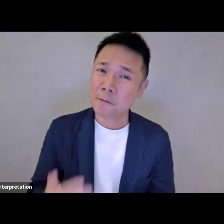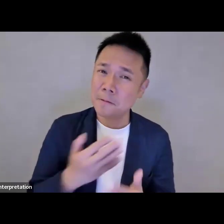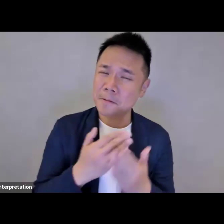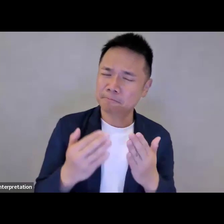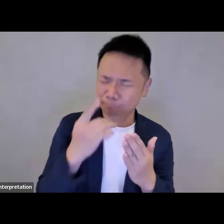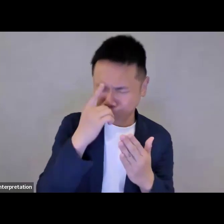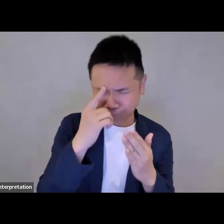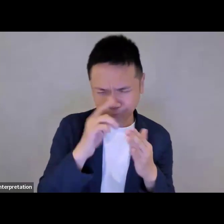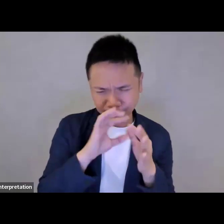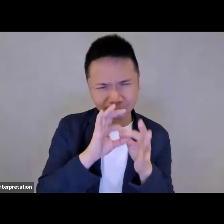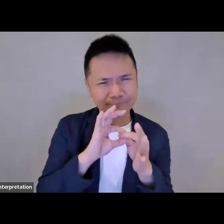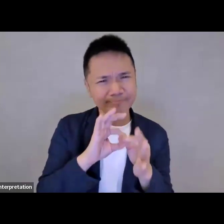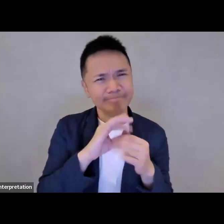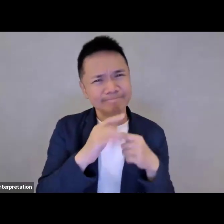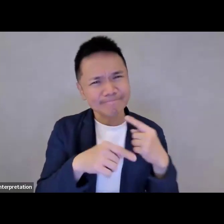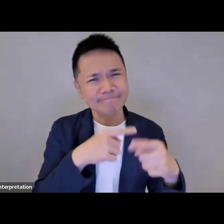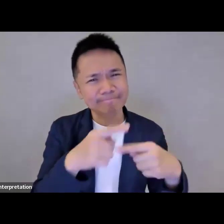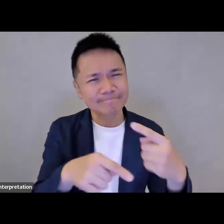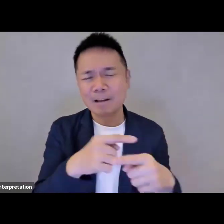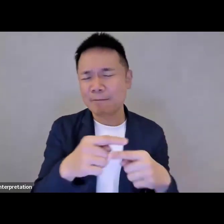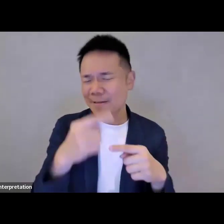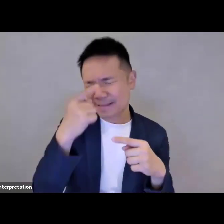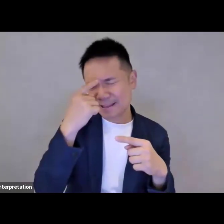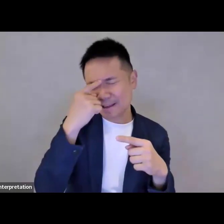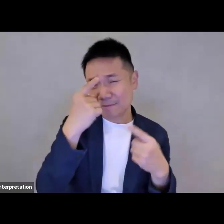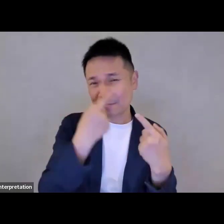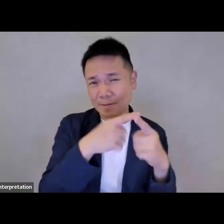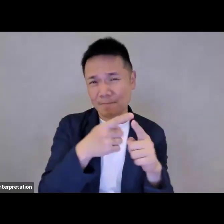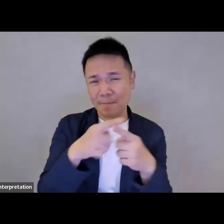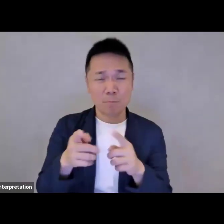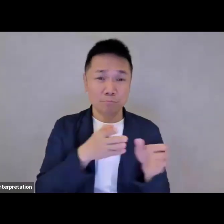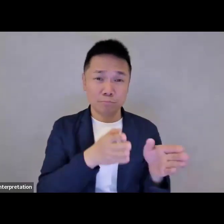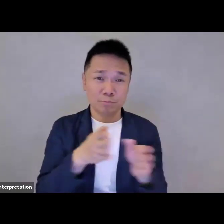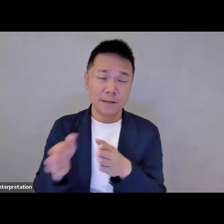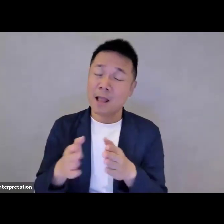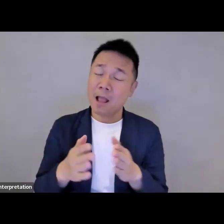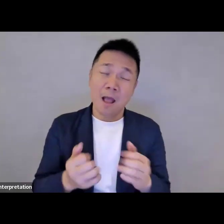你有这个梦想，能够把社群能够